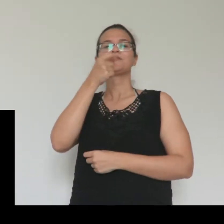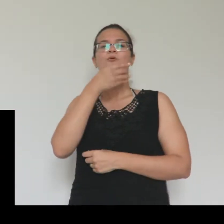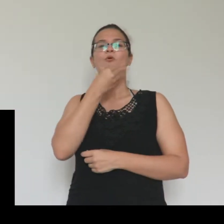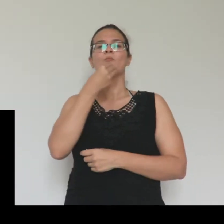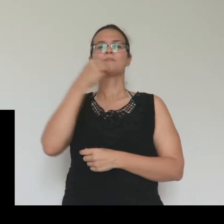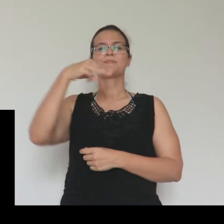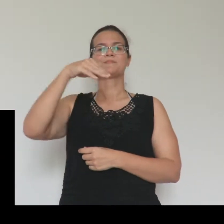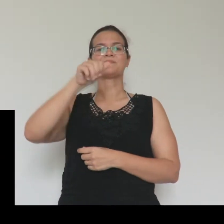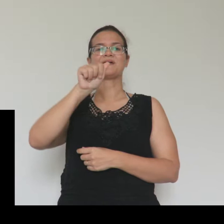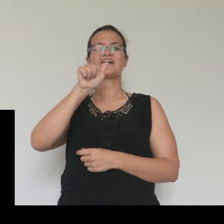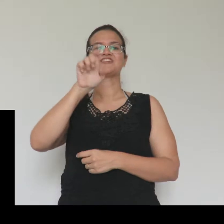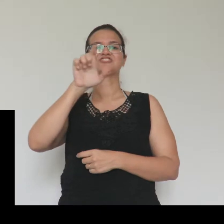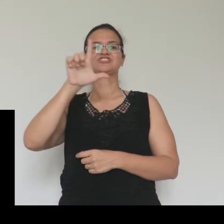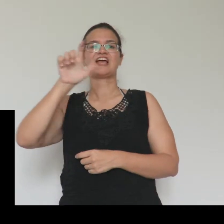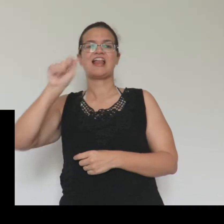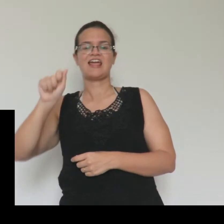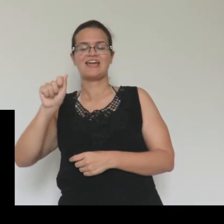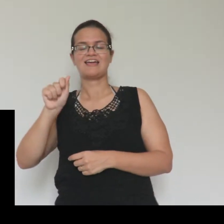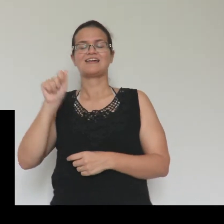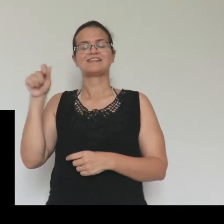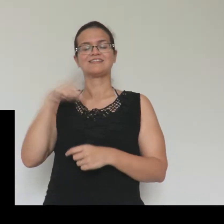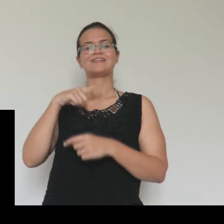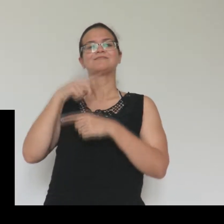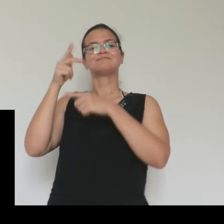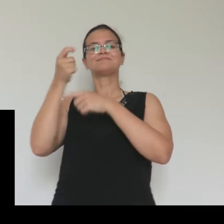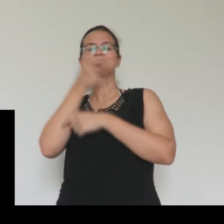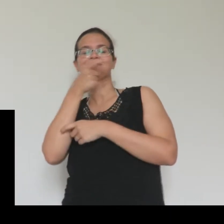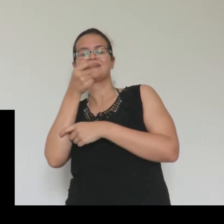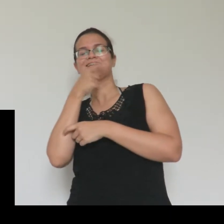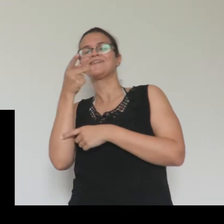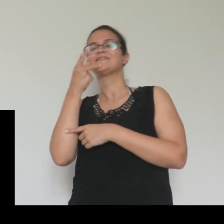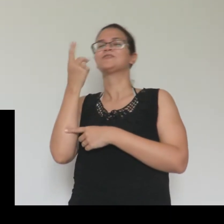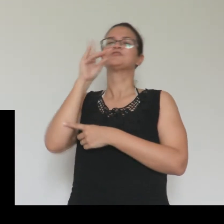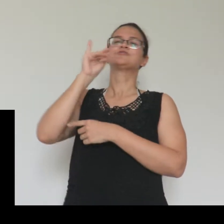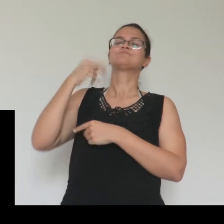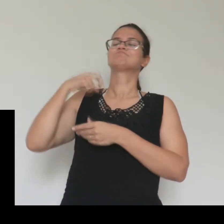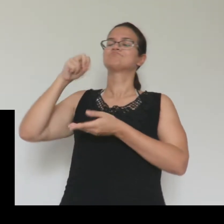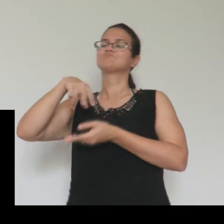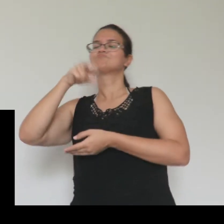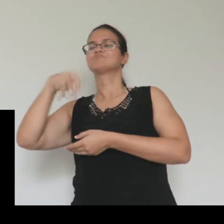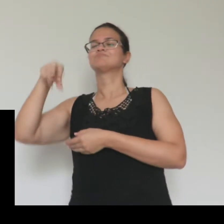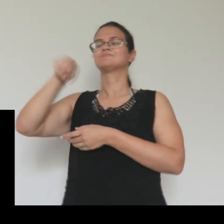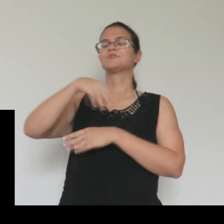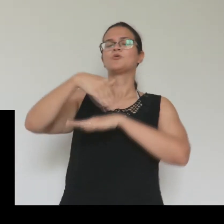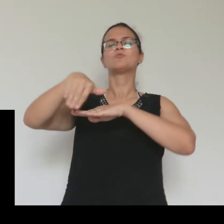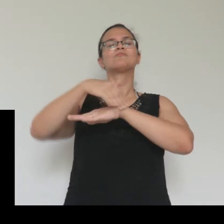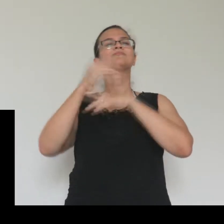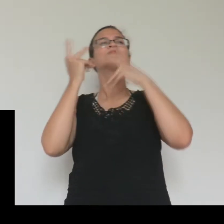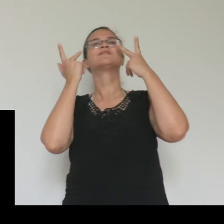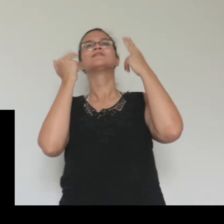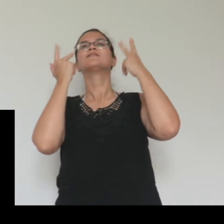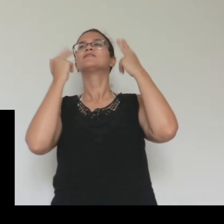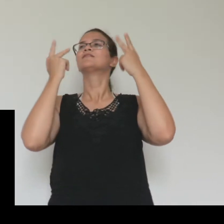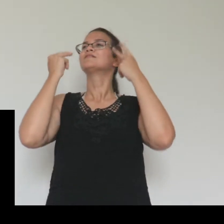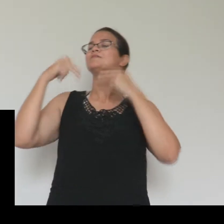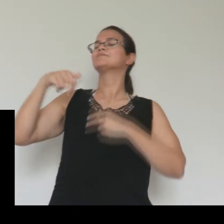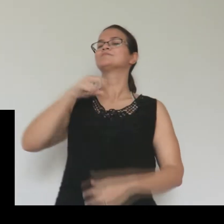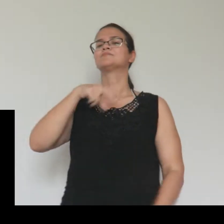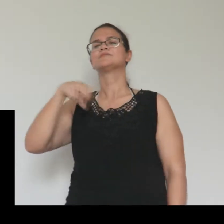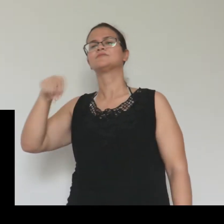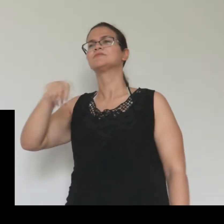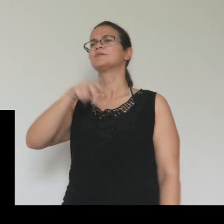comediante, né, cego, e ele dizendo que um dia ele estava andando na rua, assim, tranquilo, aí veio uma senhora e passou e falou